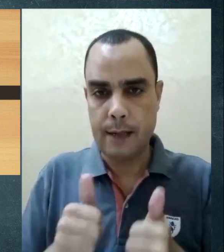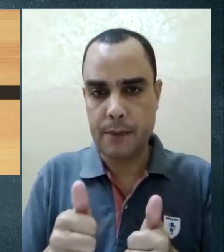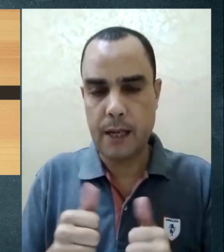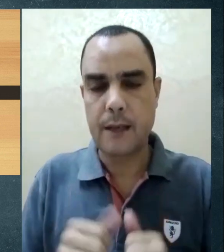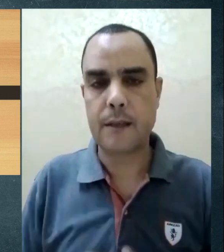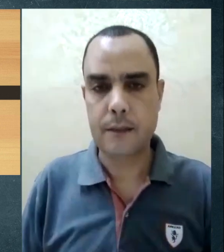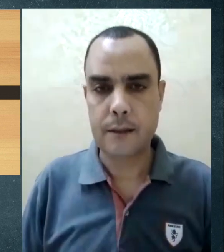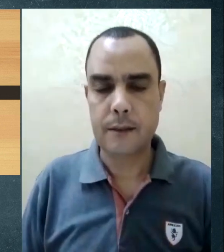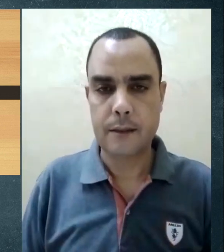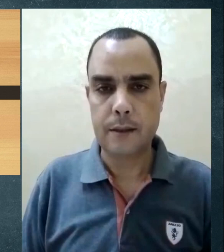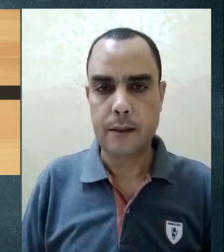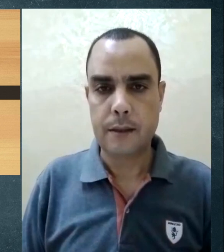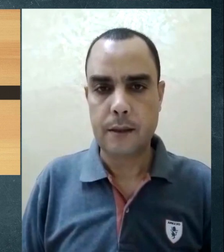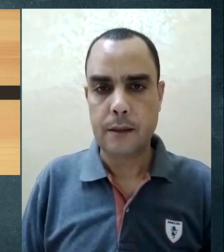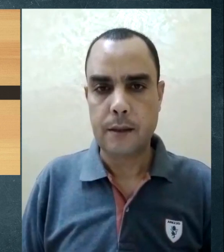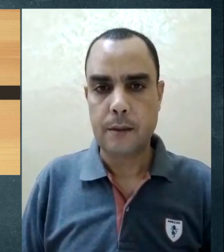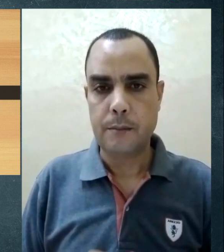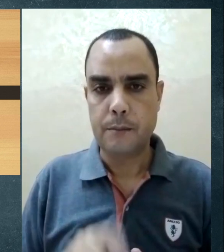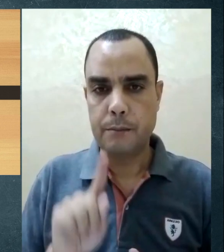سنبدأ